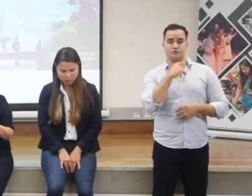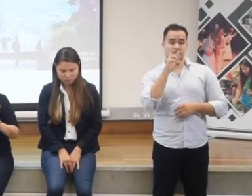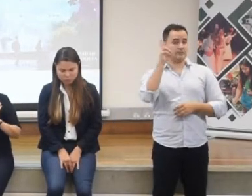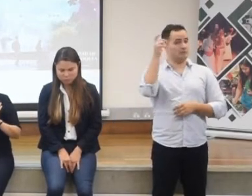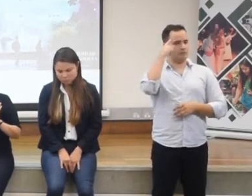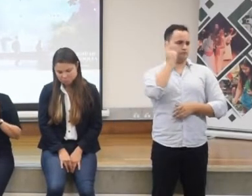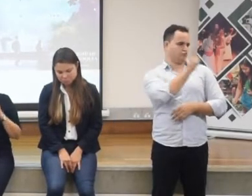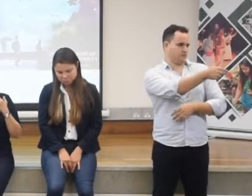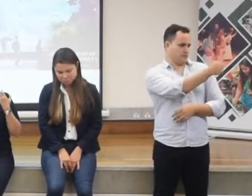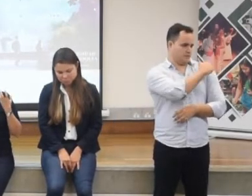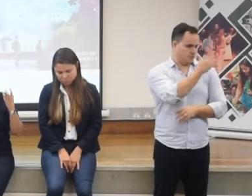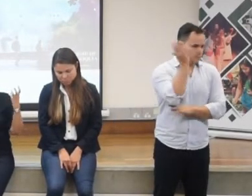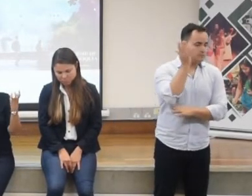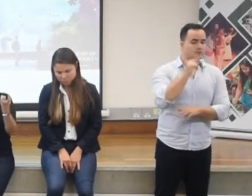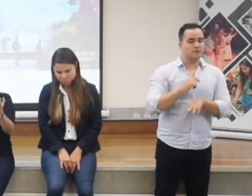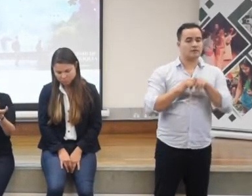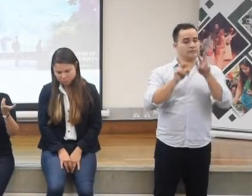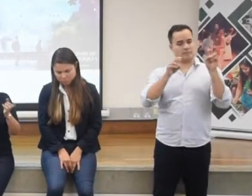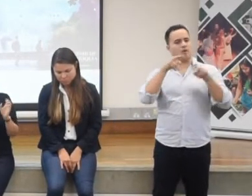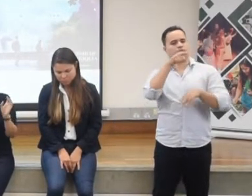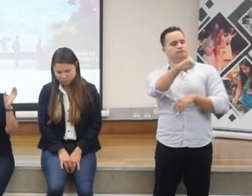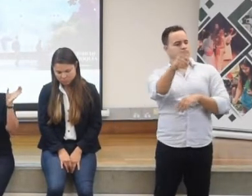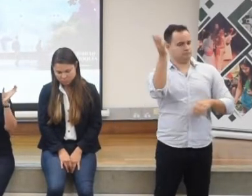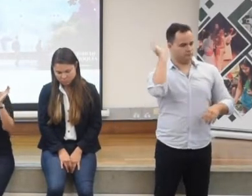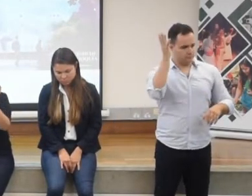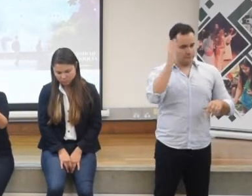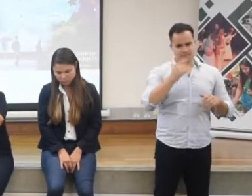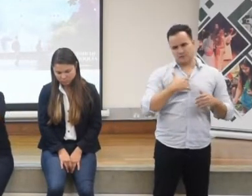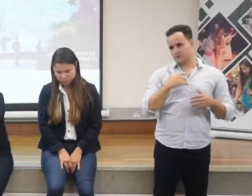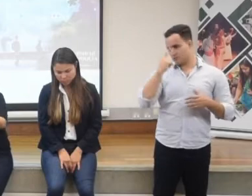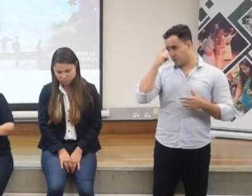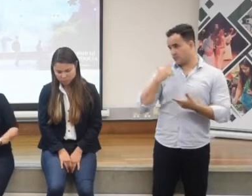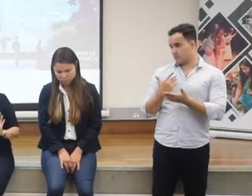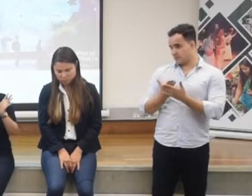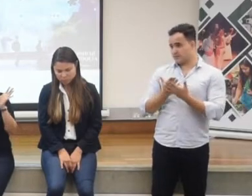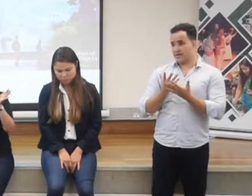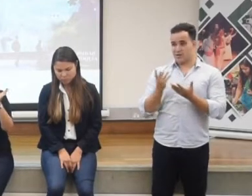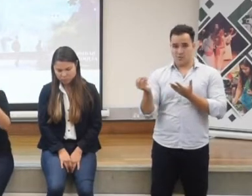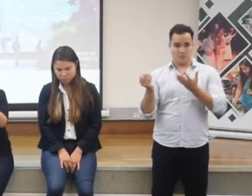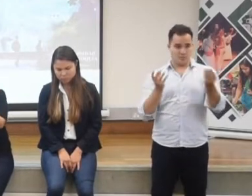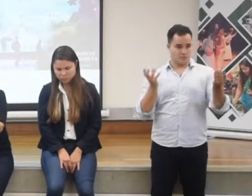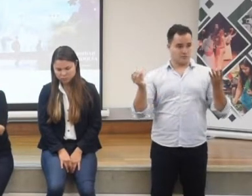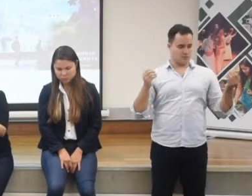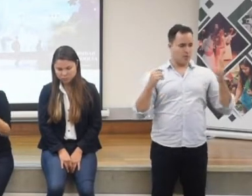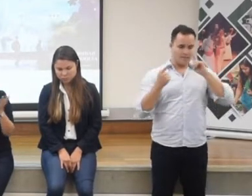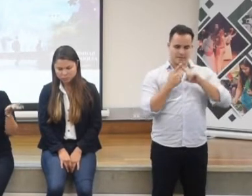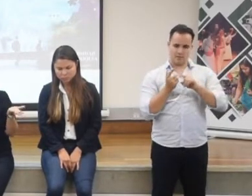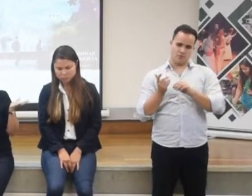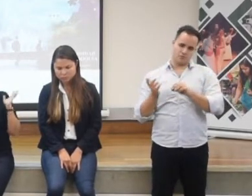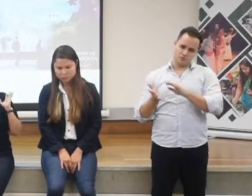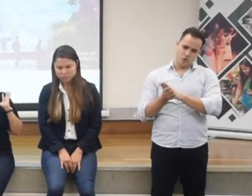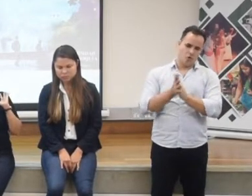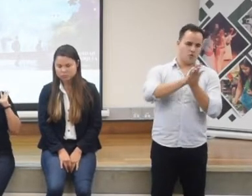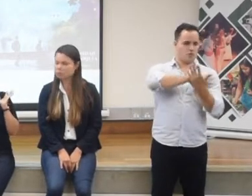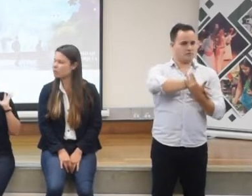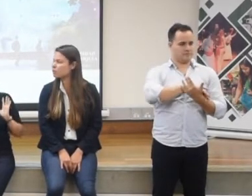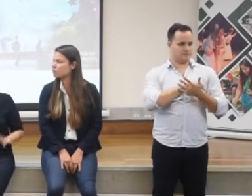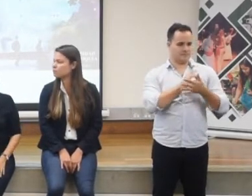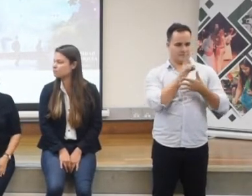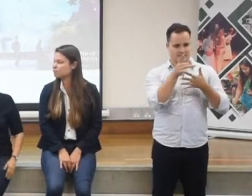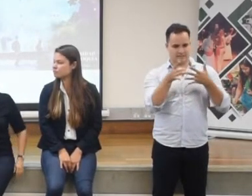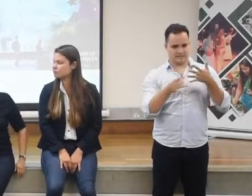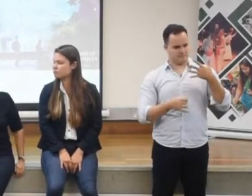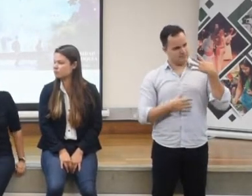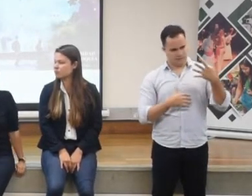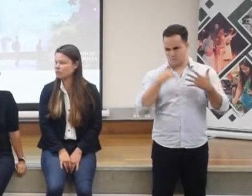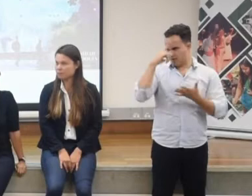tema, ¿sí? Tendríamos que organizarnos por grupos para cubrir esas 5 fechas que estimo que